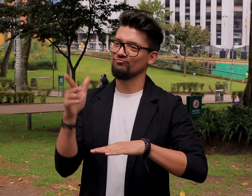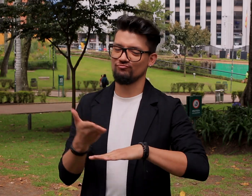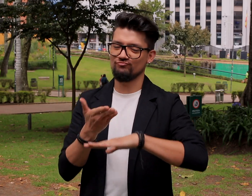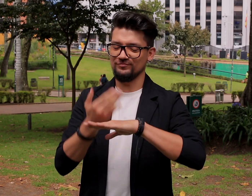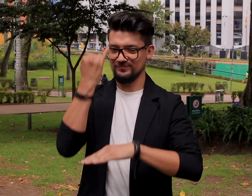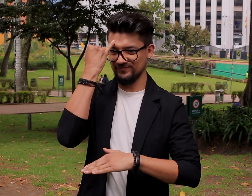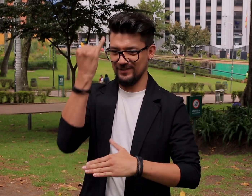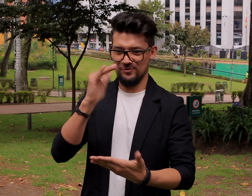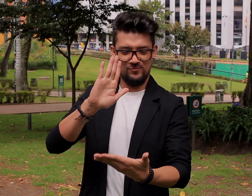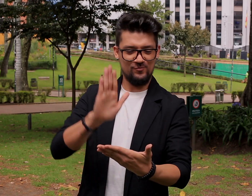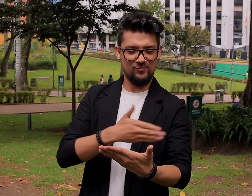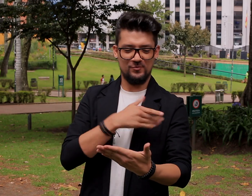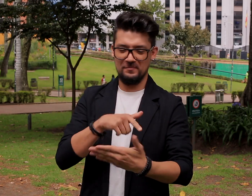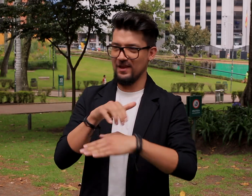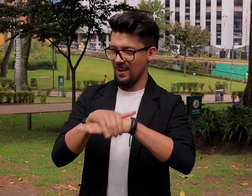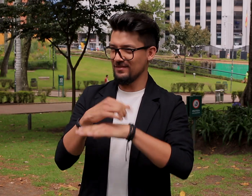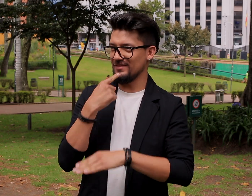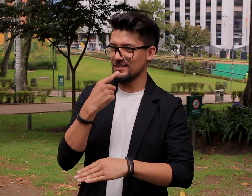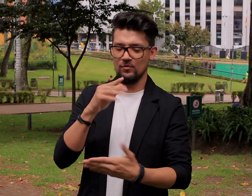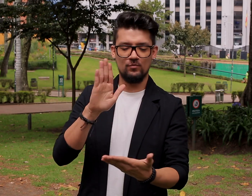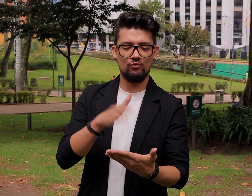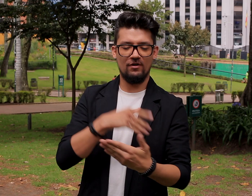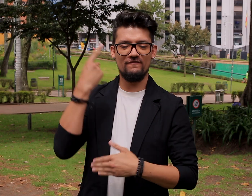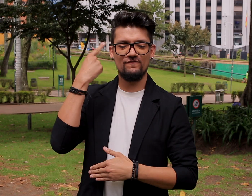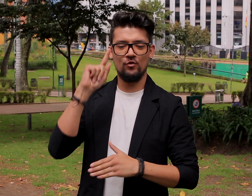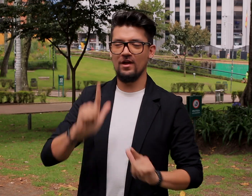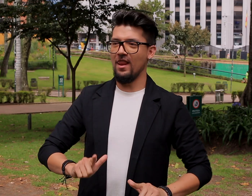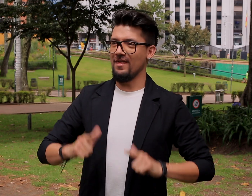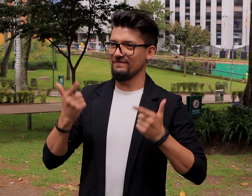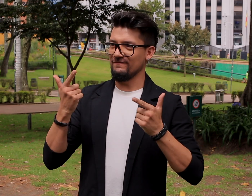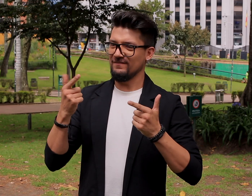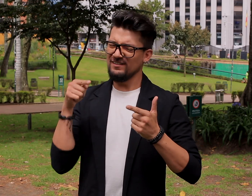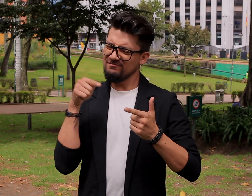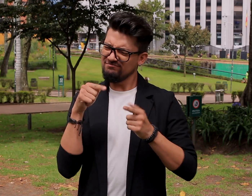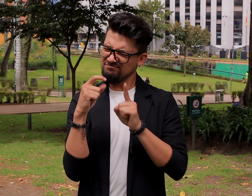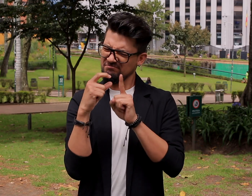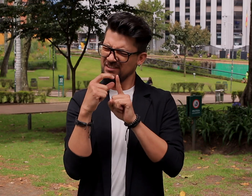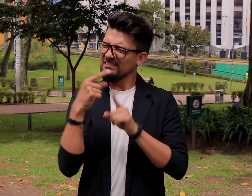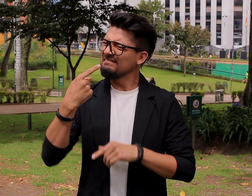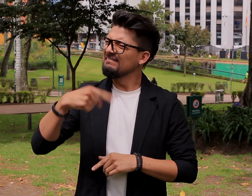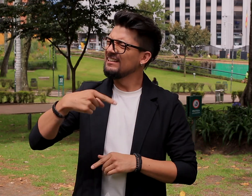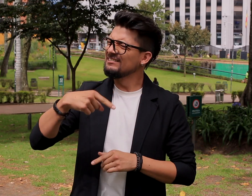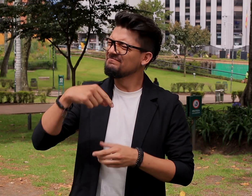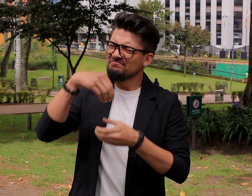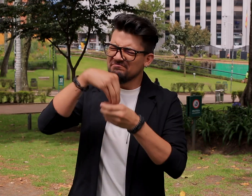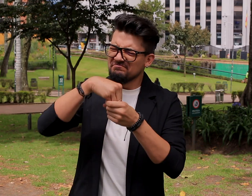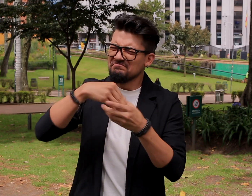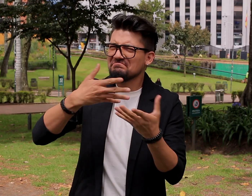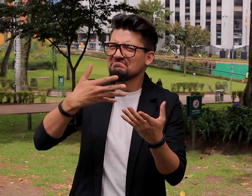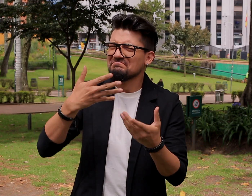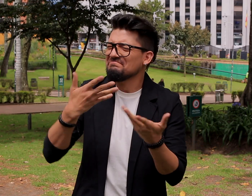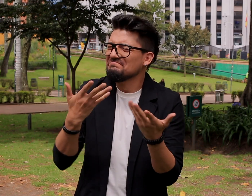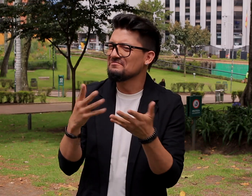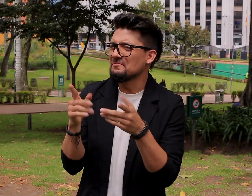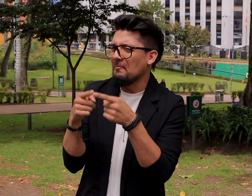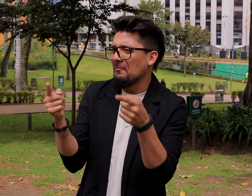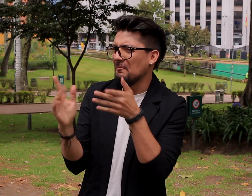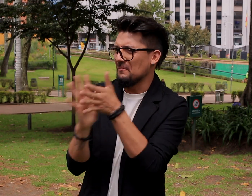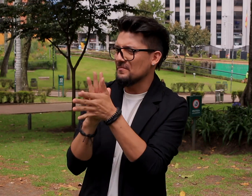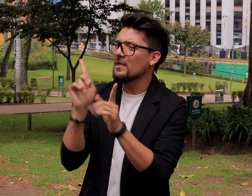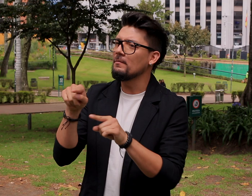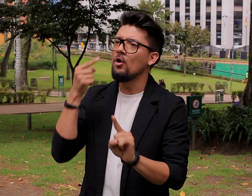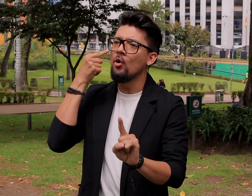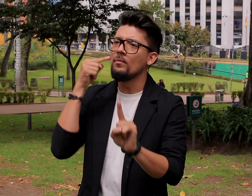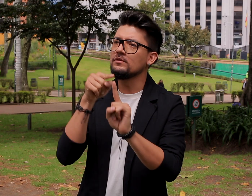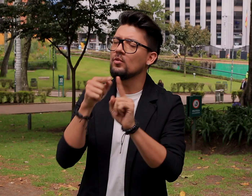más y preguntarte sobre el nombre de esta nueva franja Por qué se han decidido por music for life y porque en